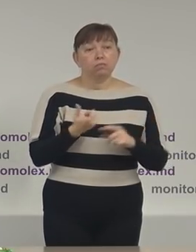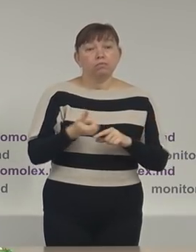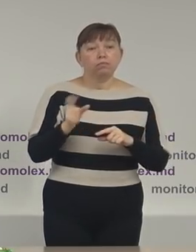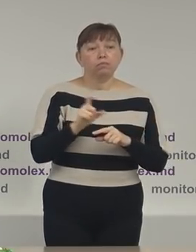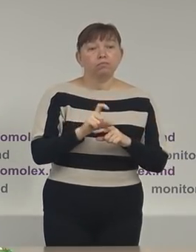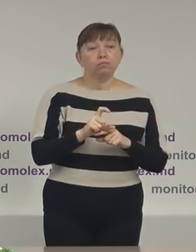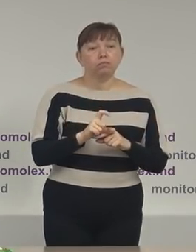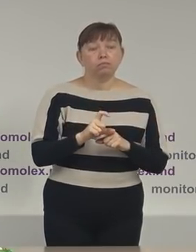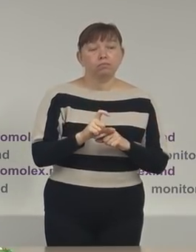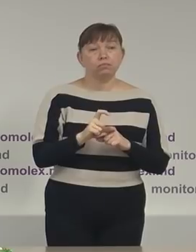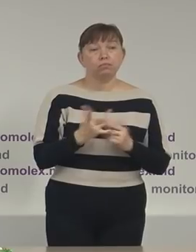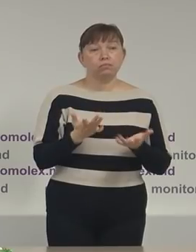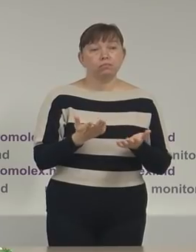de